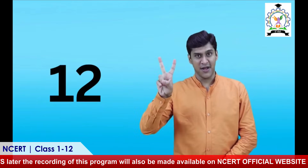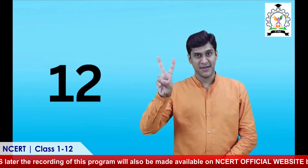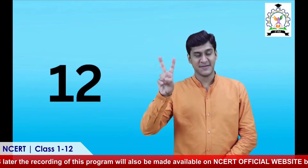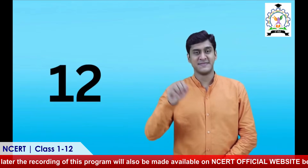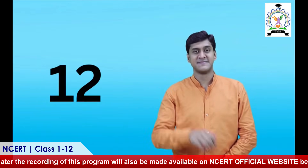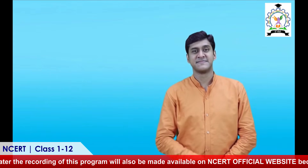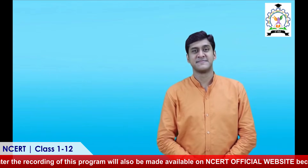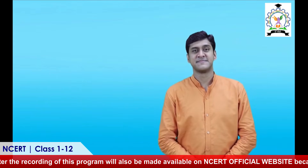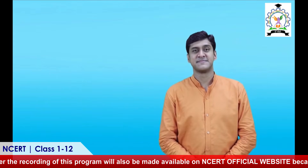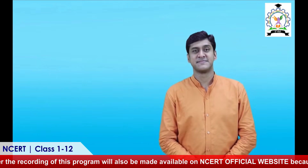12